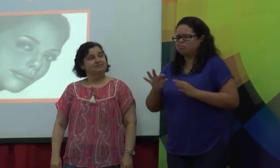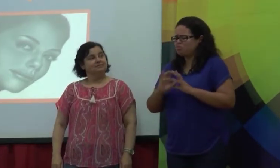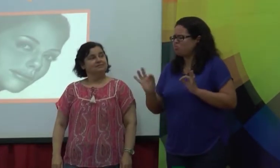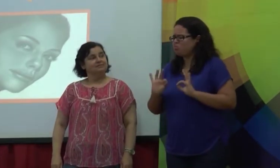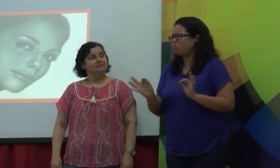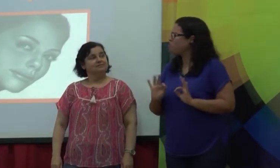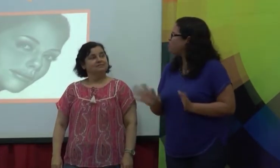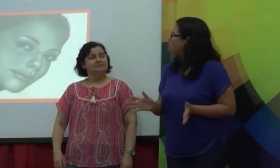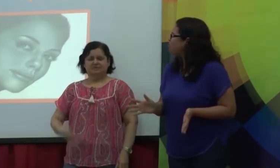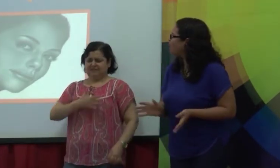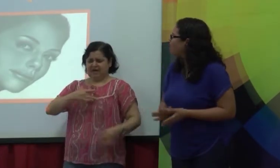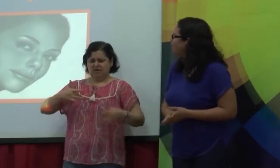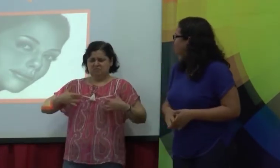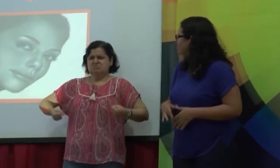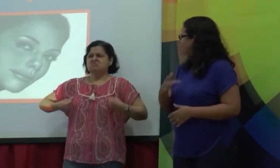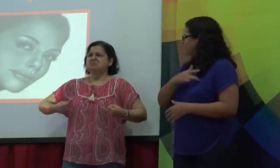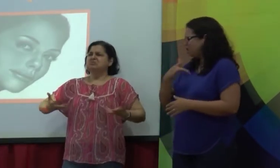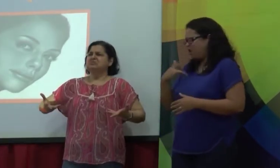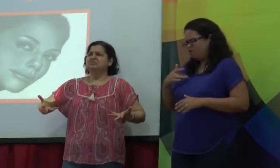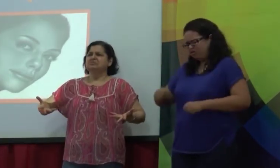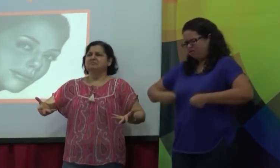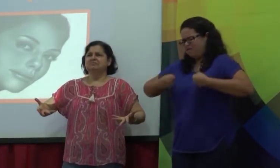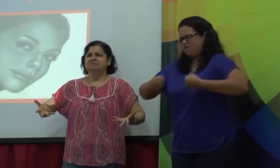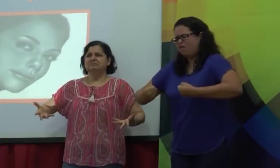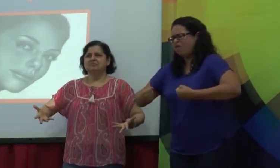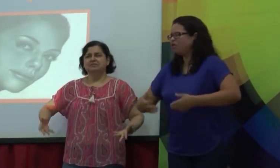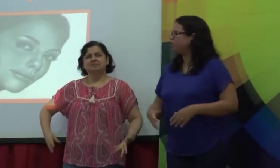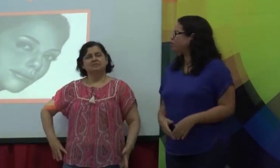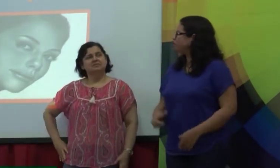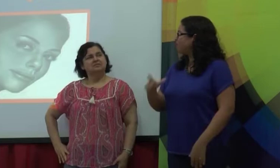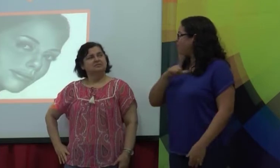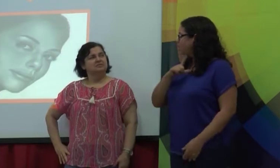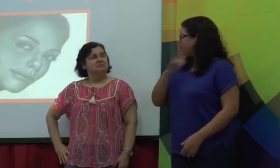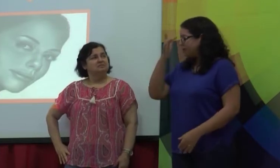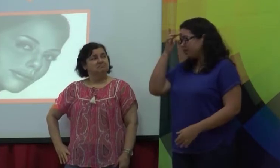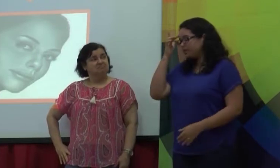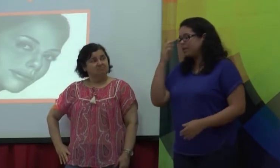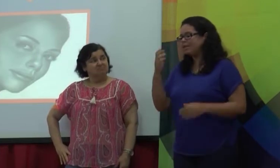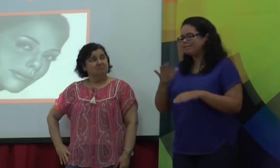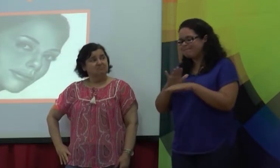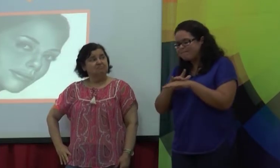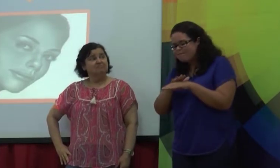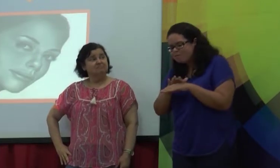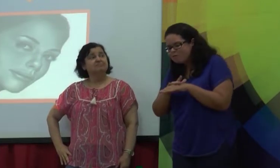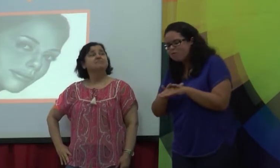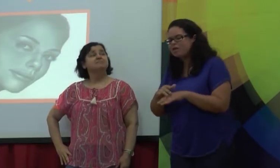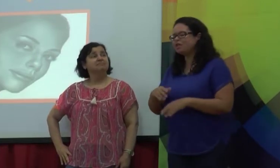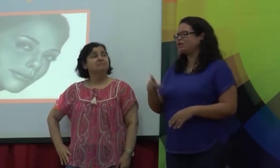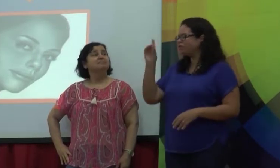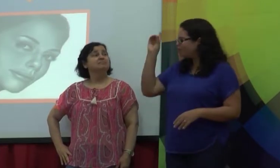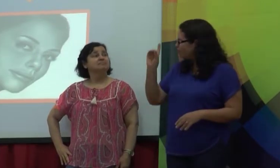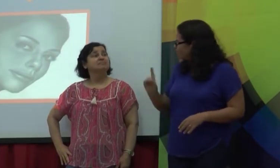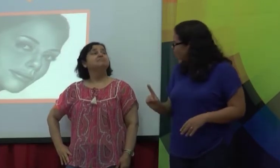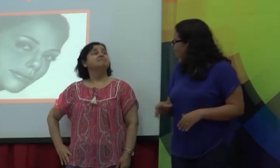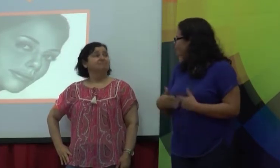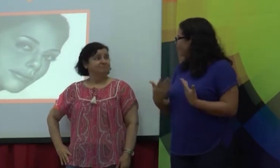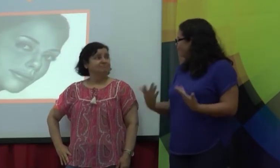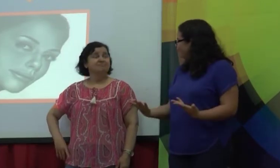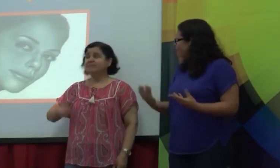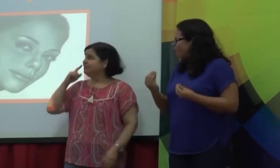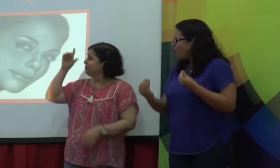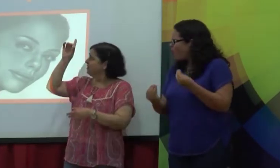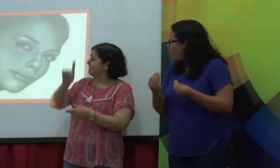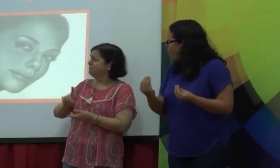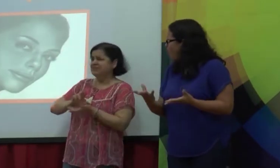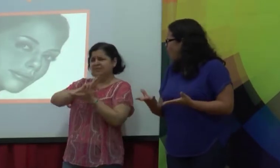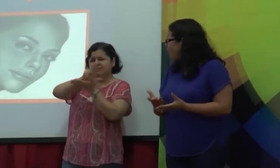Existem pessoas que não têm problema nenhum, são saudáveis, fortes. Existem pessoas com